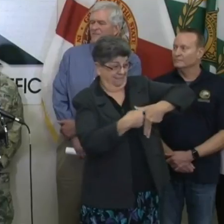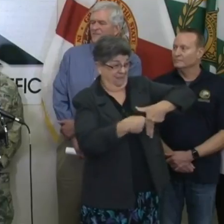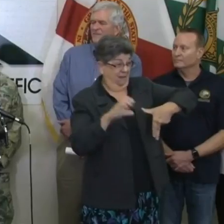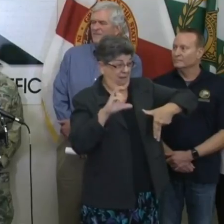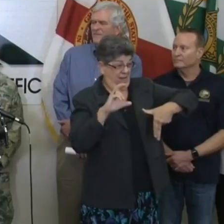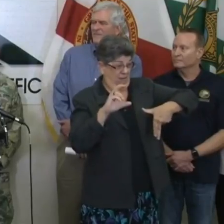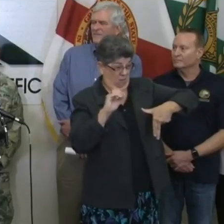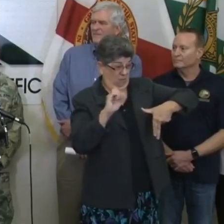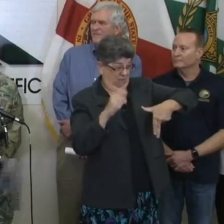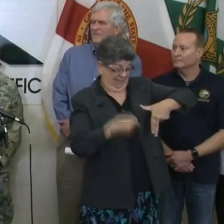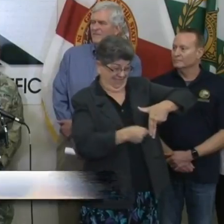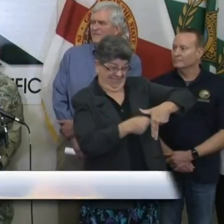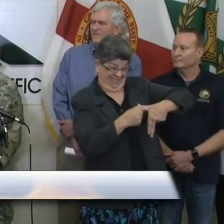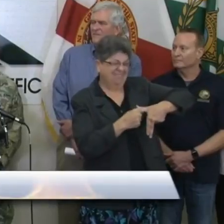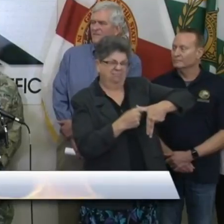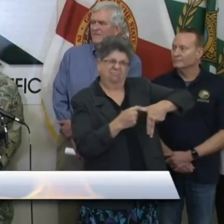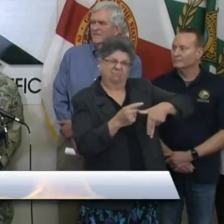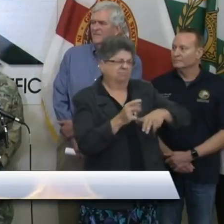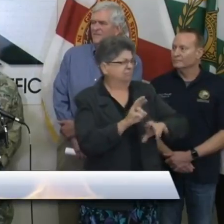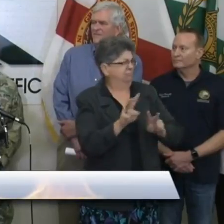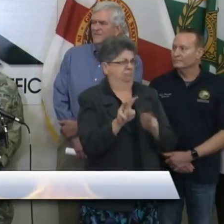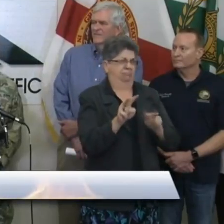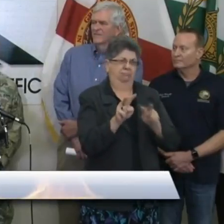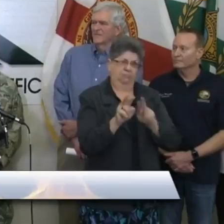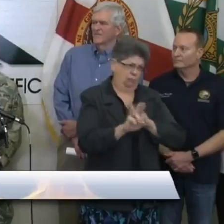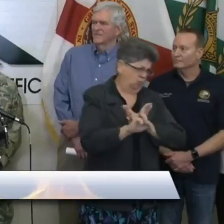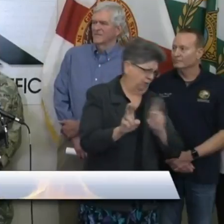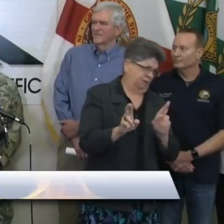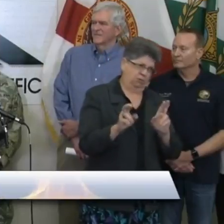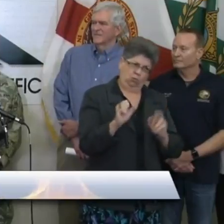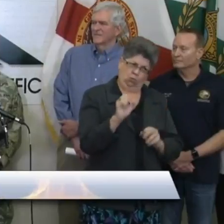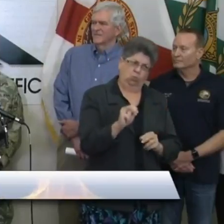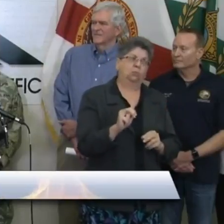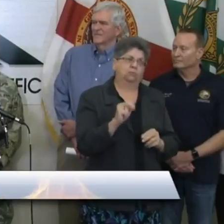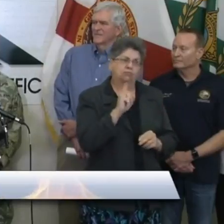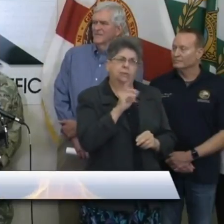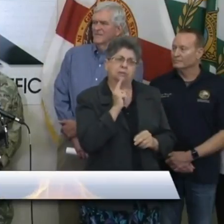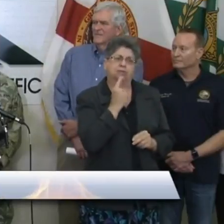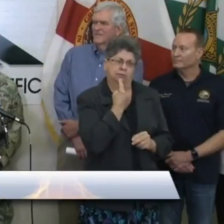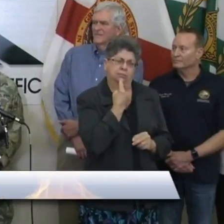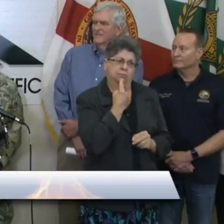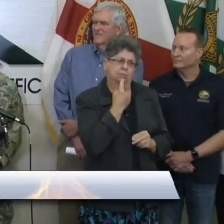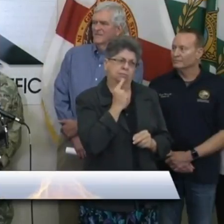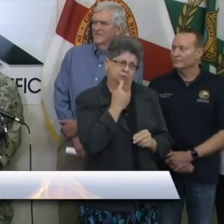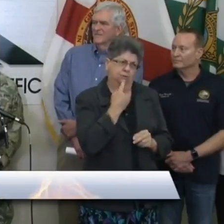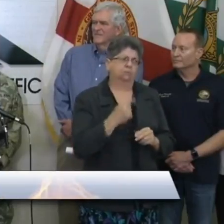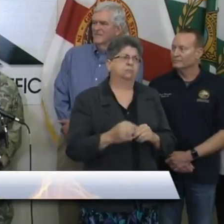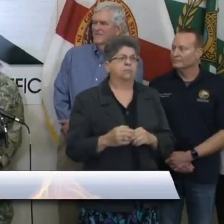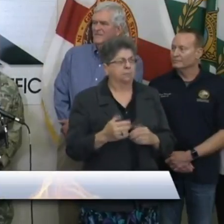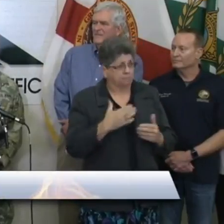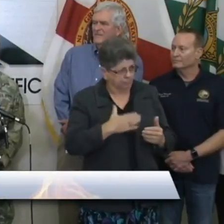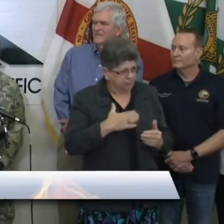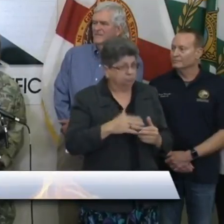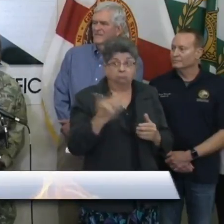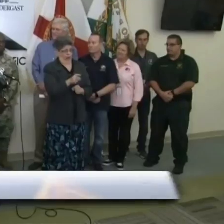Треба готуватися просто зараз. Цей шторм дуже небезпечний. Якщо ви не будете стежити за попередженнями від влади, то він може вас убити.